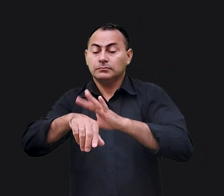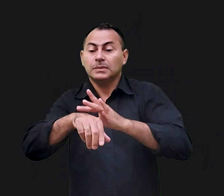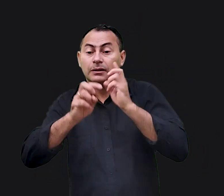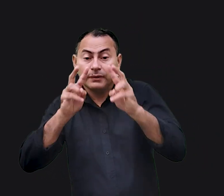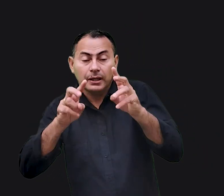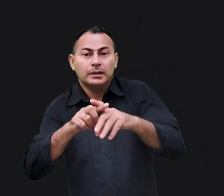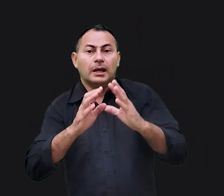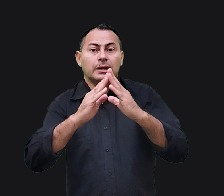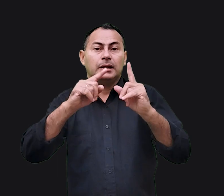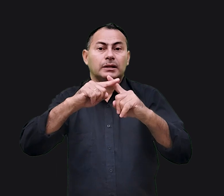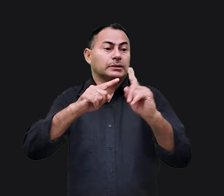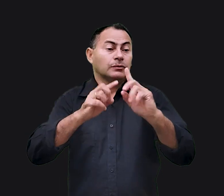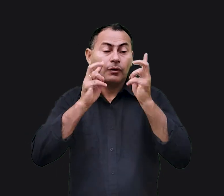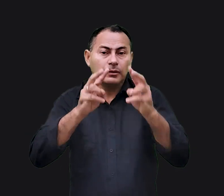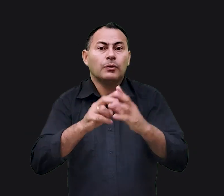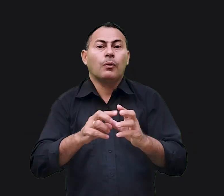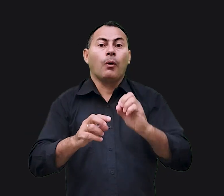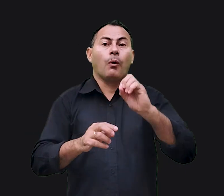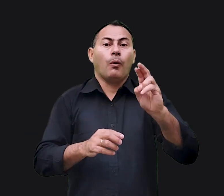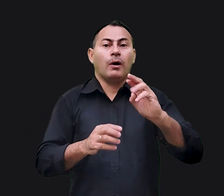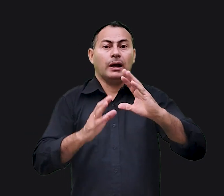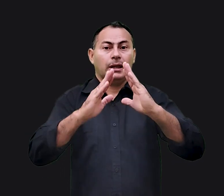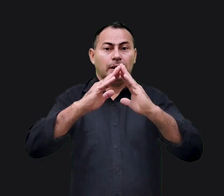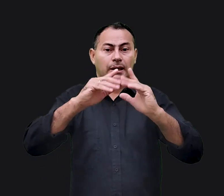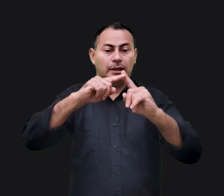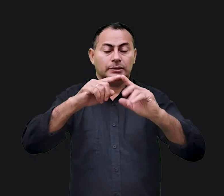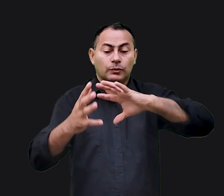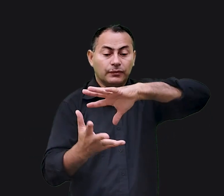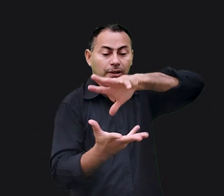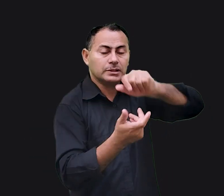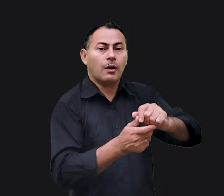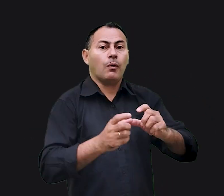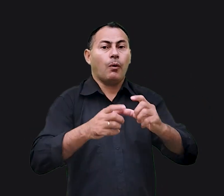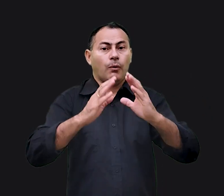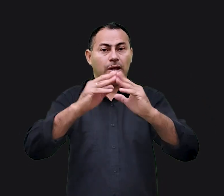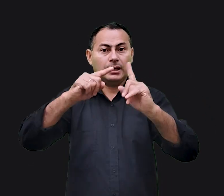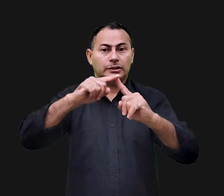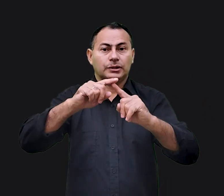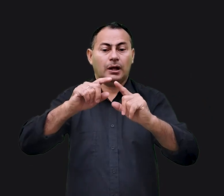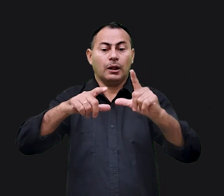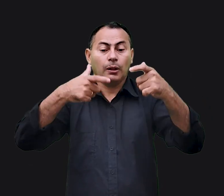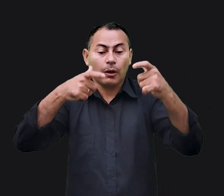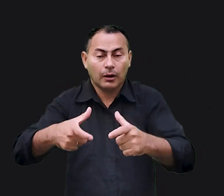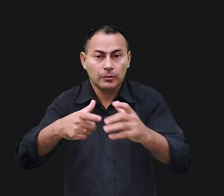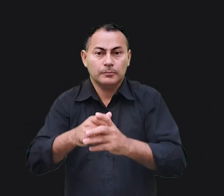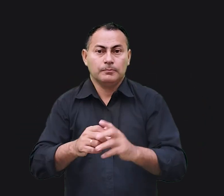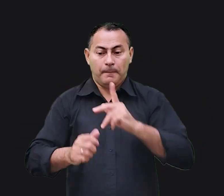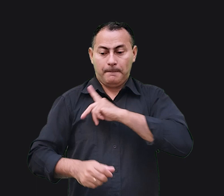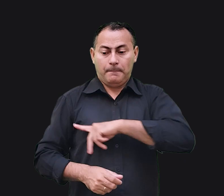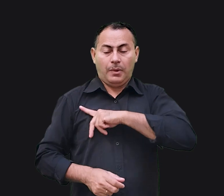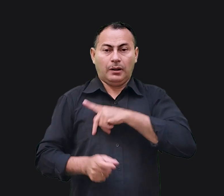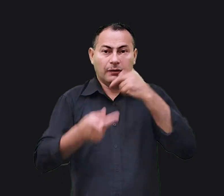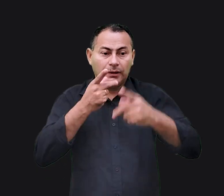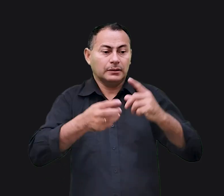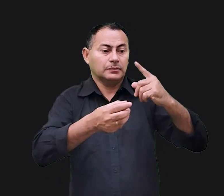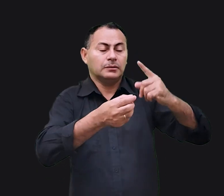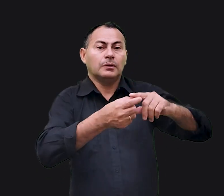invisível, ou da igreja universal e da igreja local. Paulo escreveu, A igreja que está em Corinto,